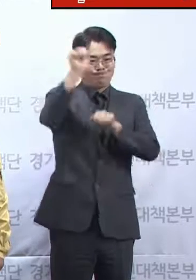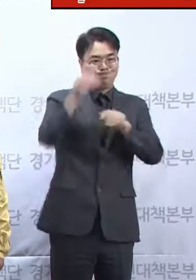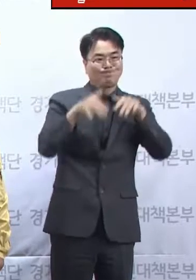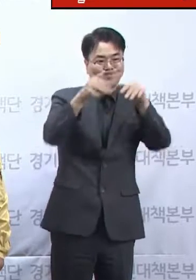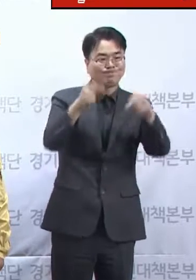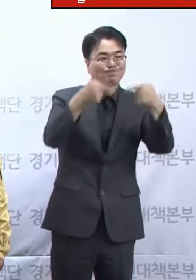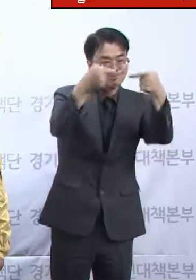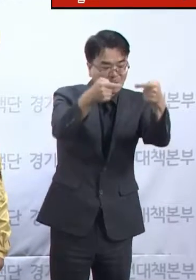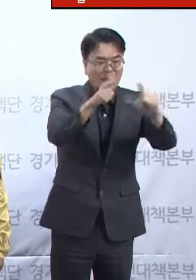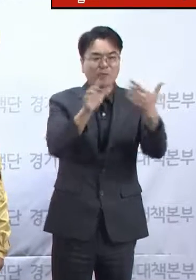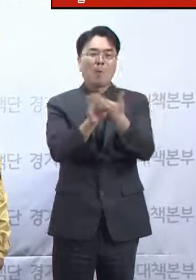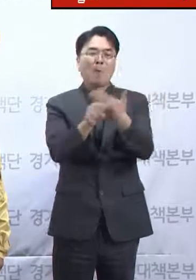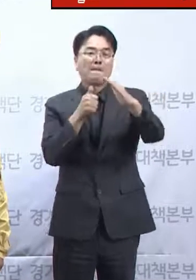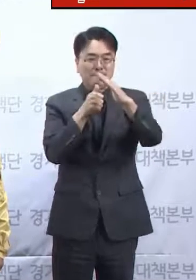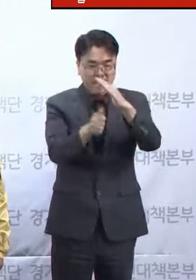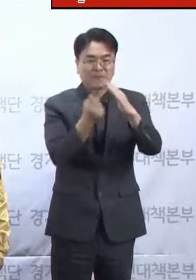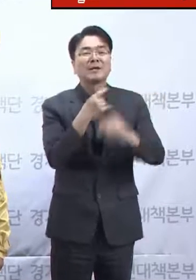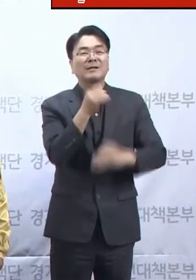또는 방문했거나 아니면